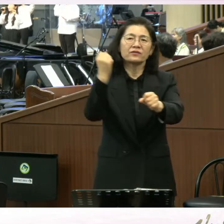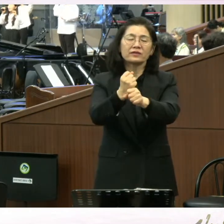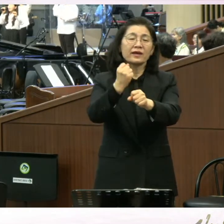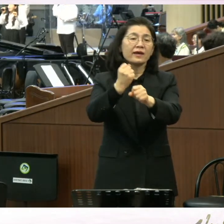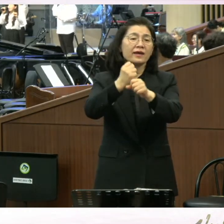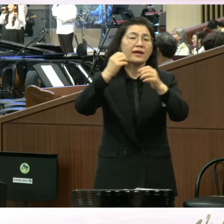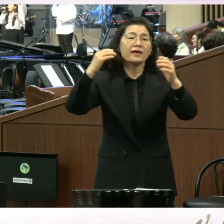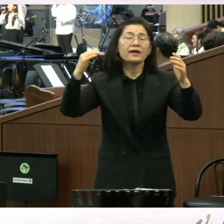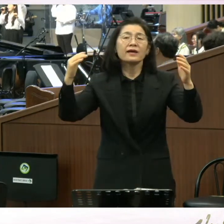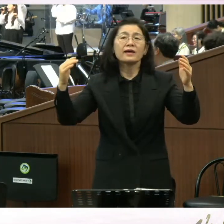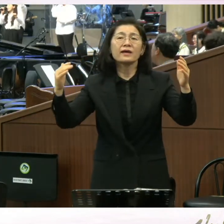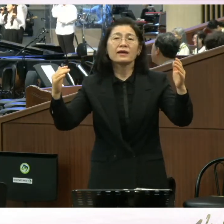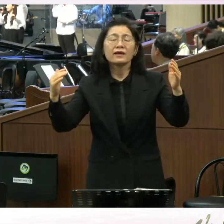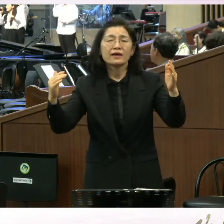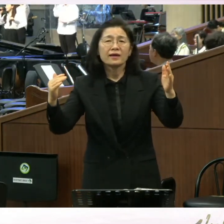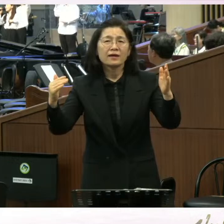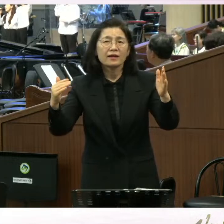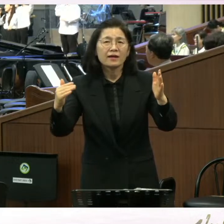창조하셨네.